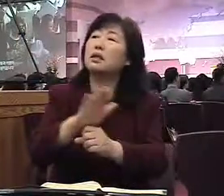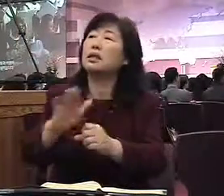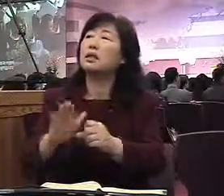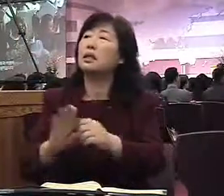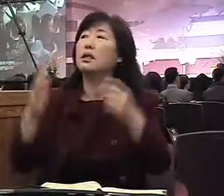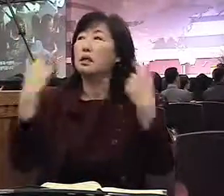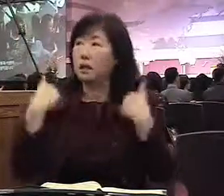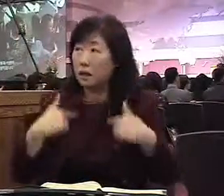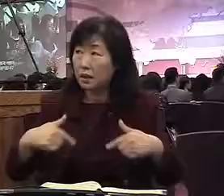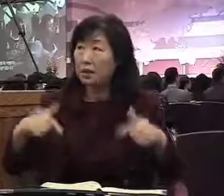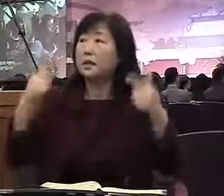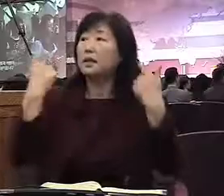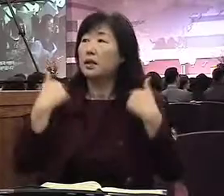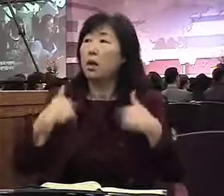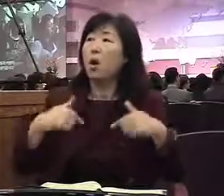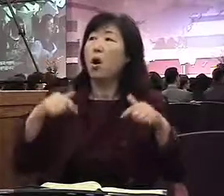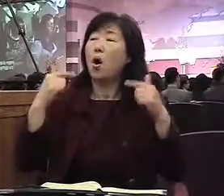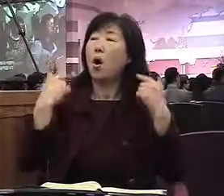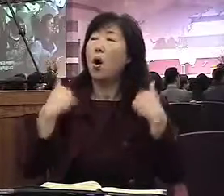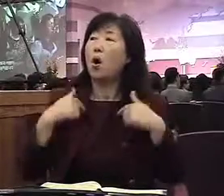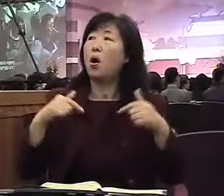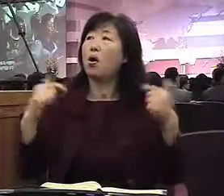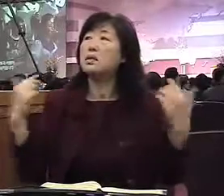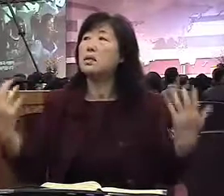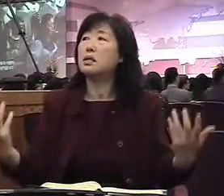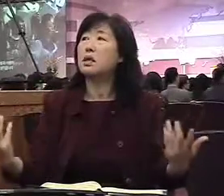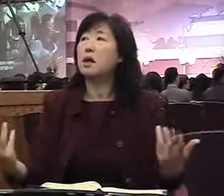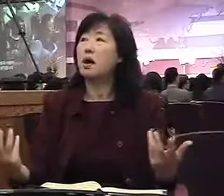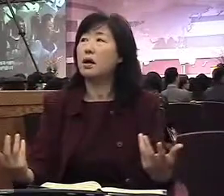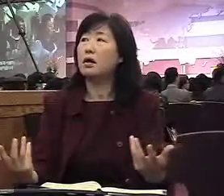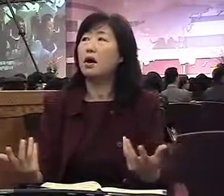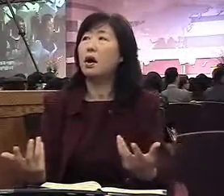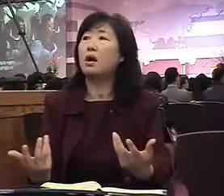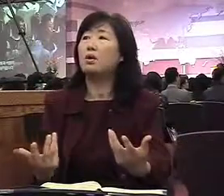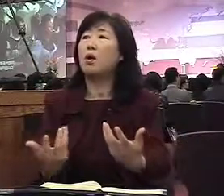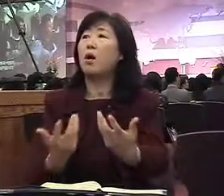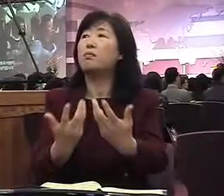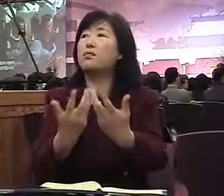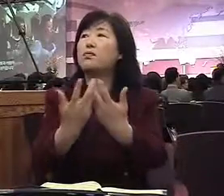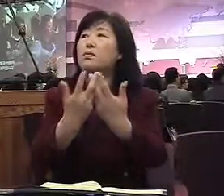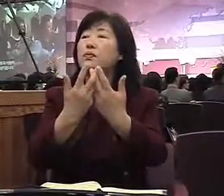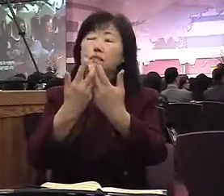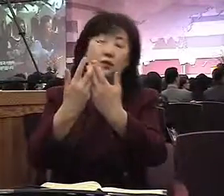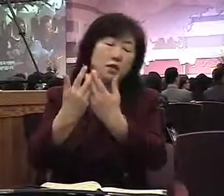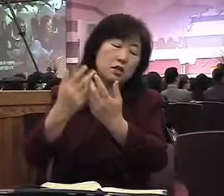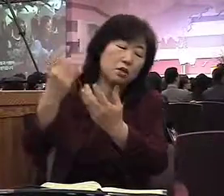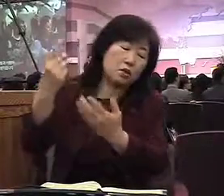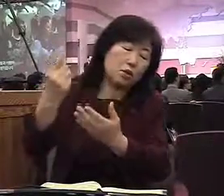오